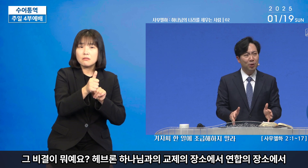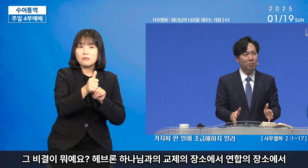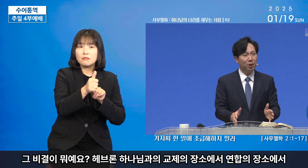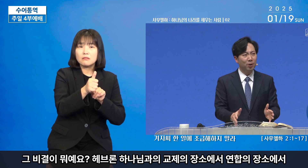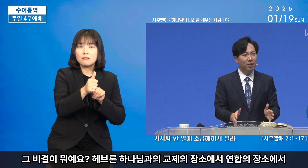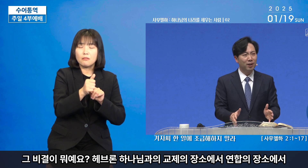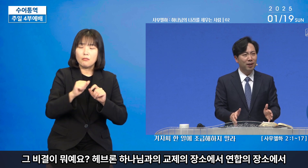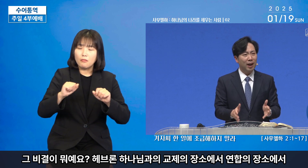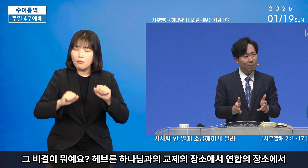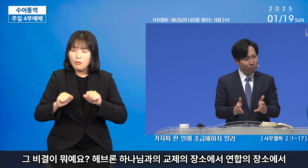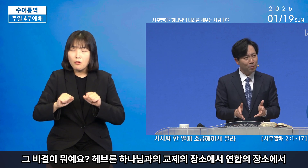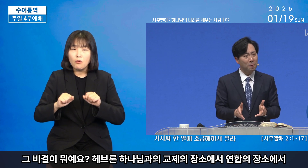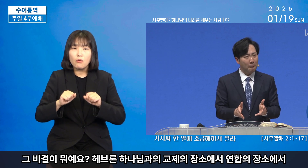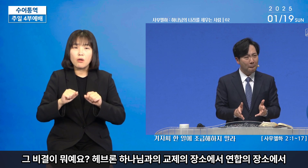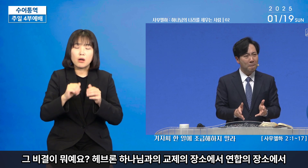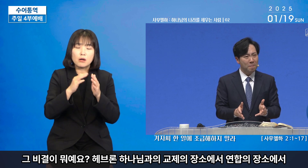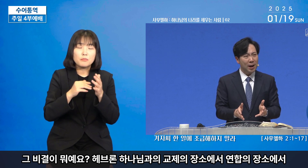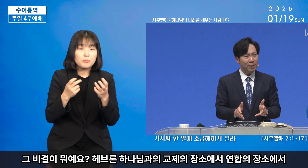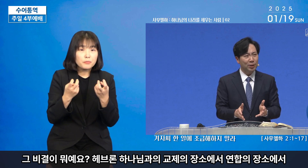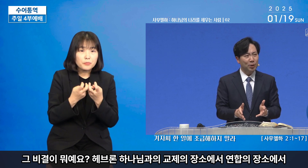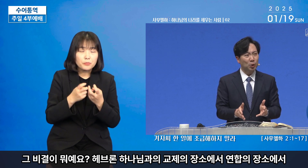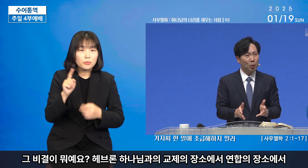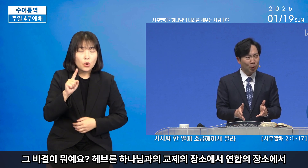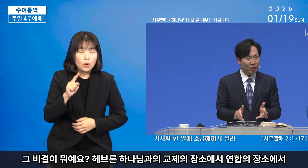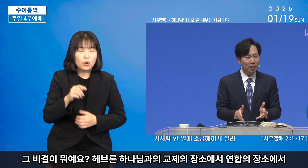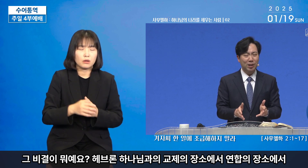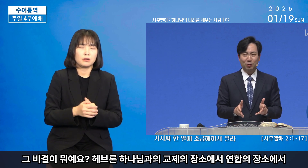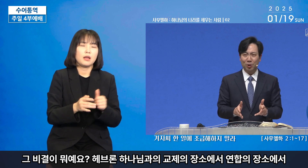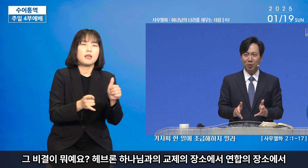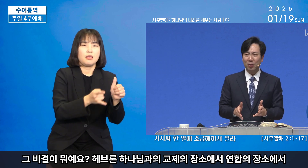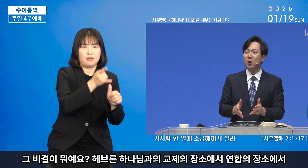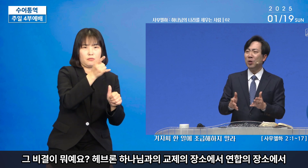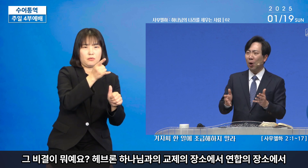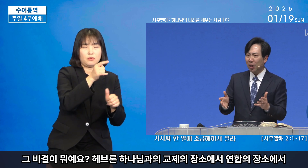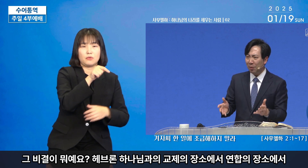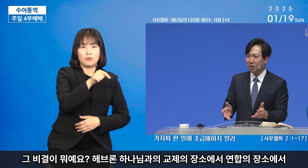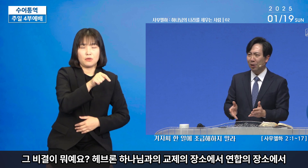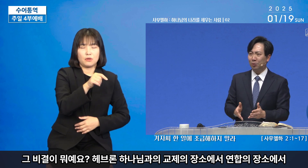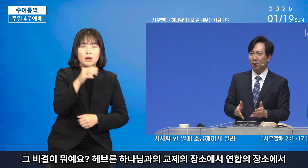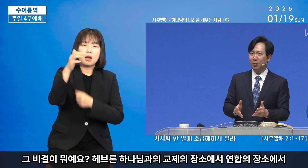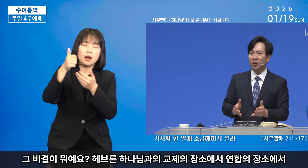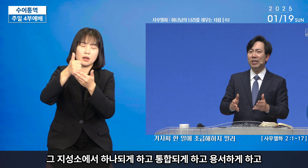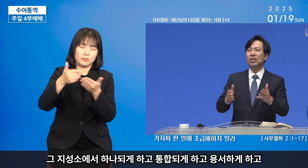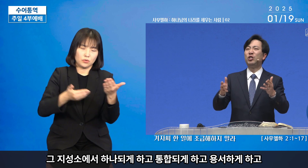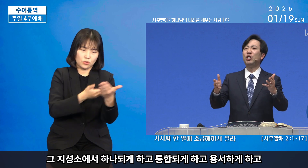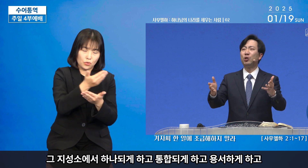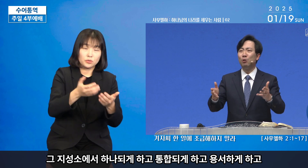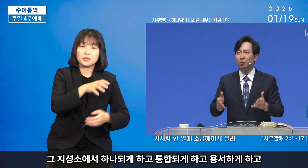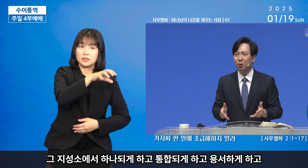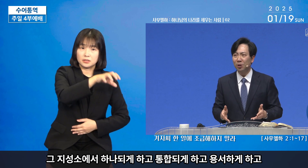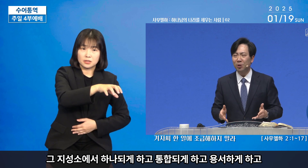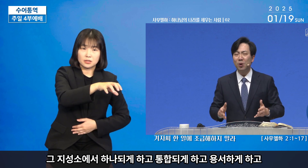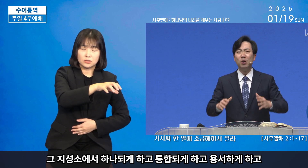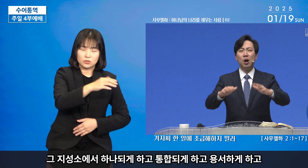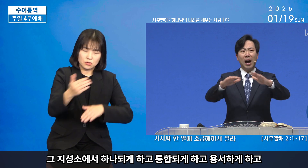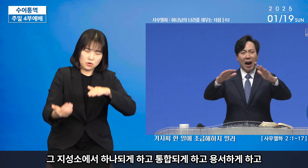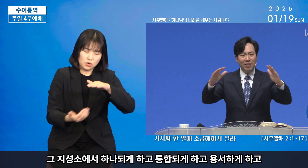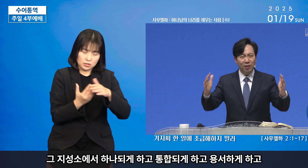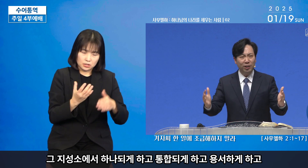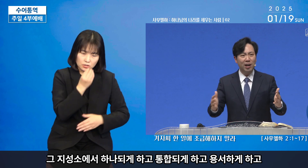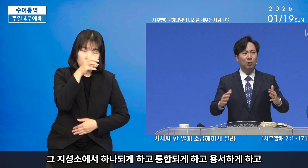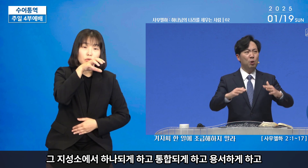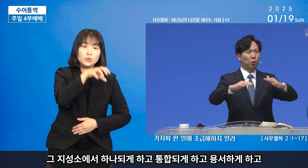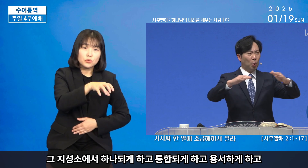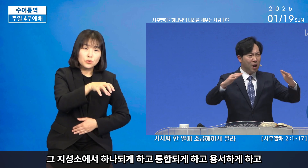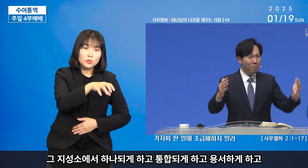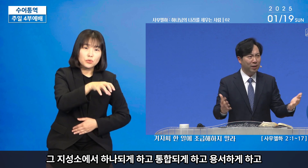그 비결이 뭐예요? 헤브론, 하나님과의 교제의 장소에서, 연합의 장소에서, 그 지성소에서 하나